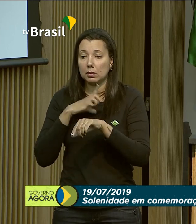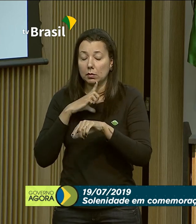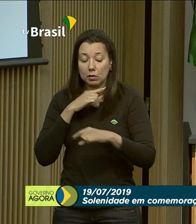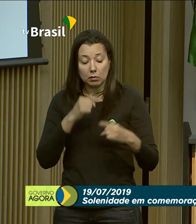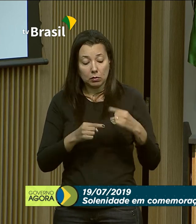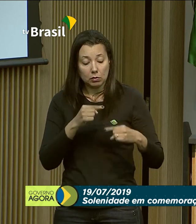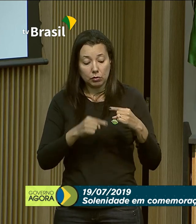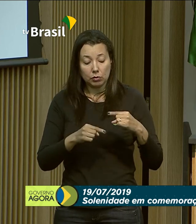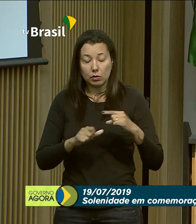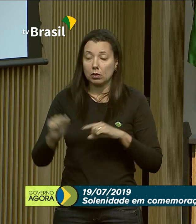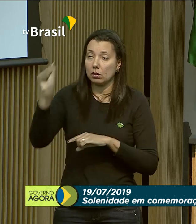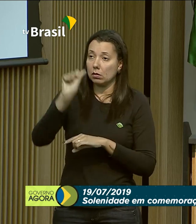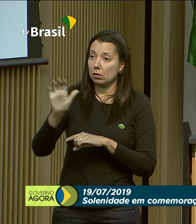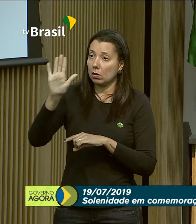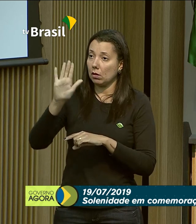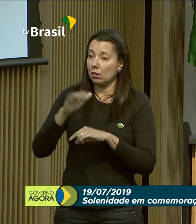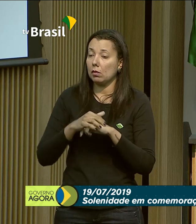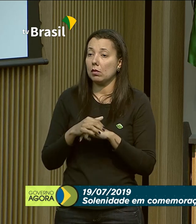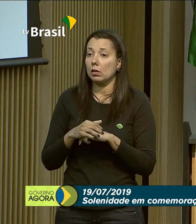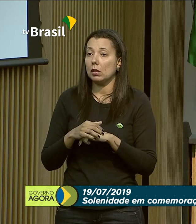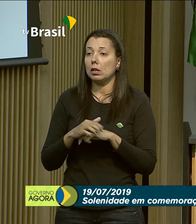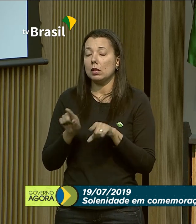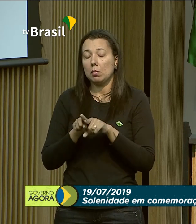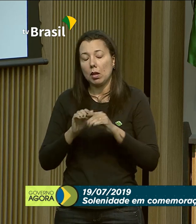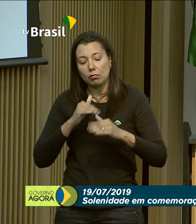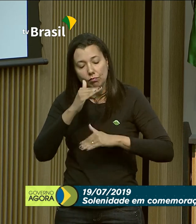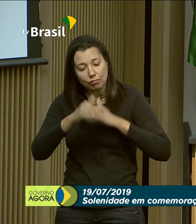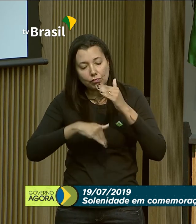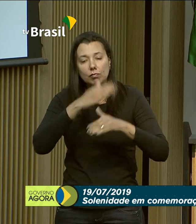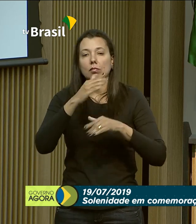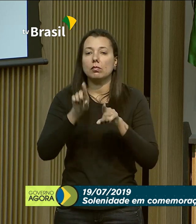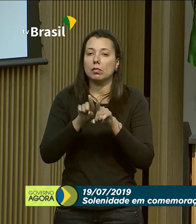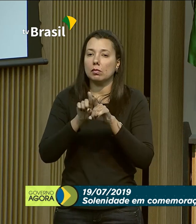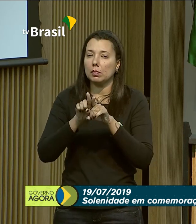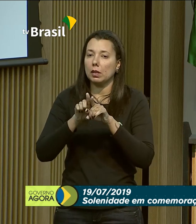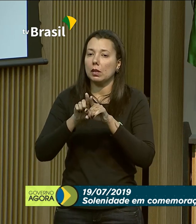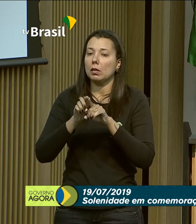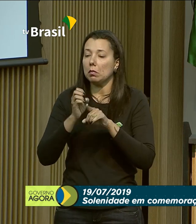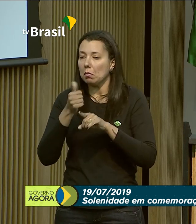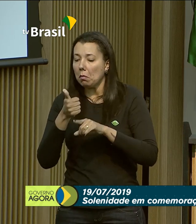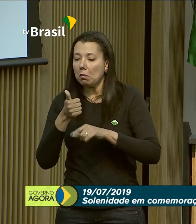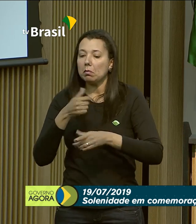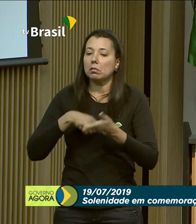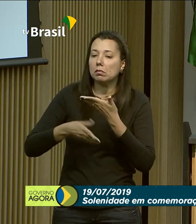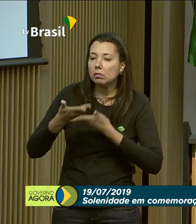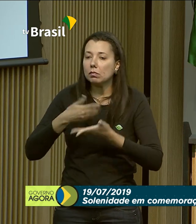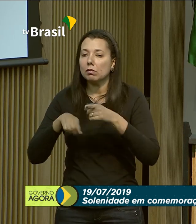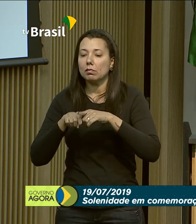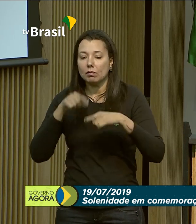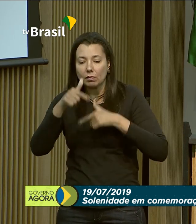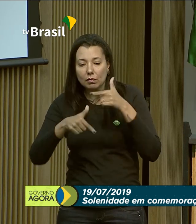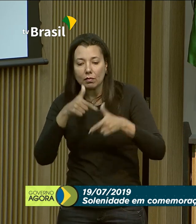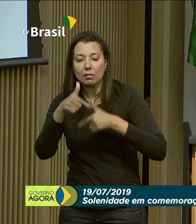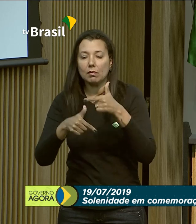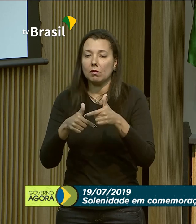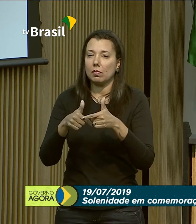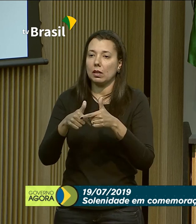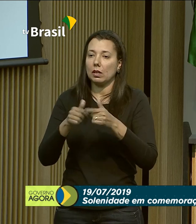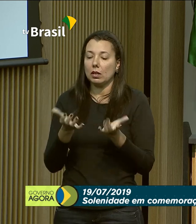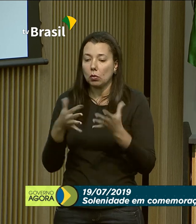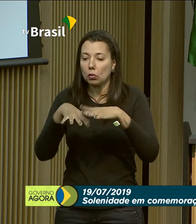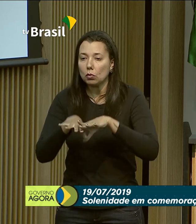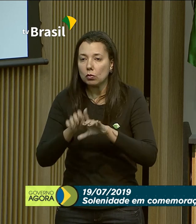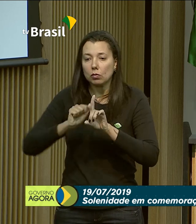política nacional de esporte. Além de desenvolver o esporte de alto rendimento, a Secretaria trabalha ações de